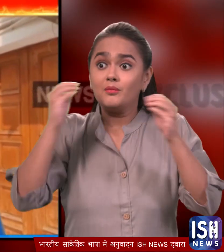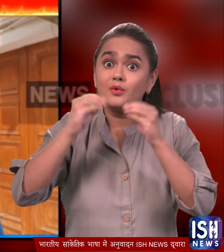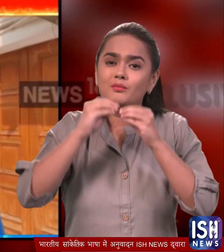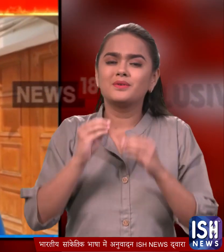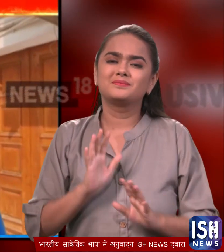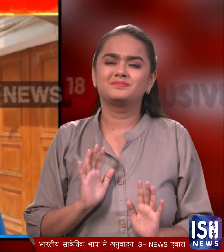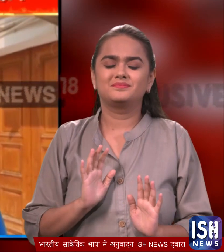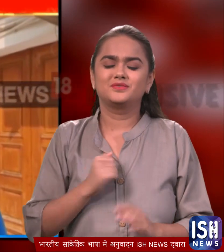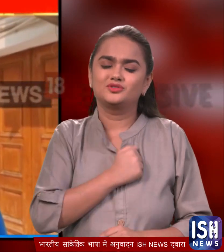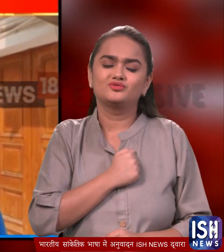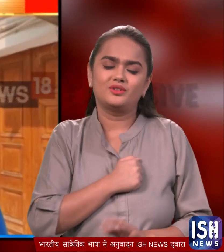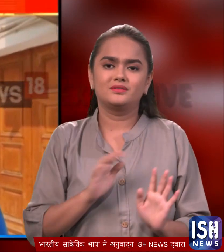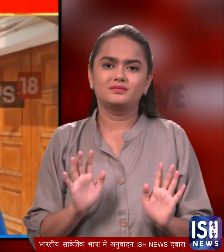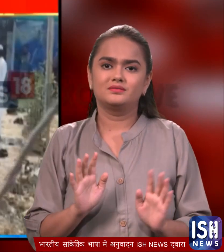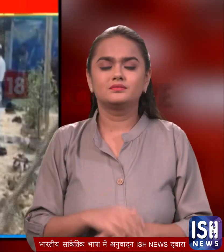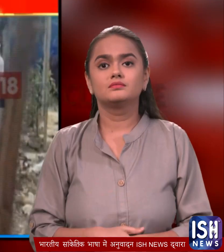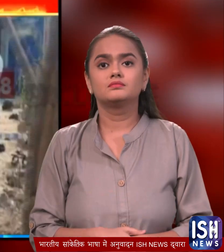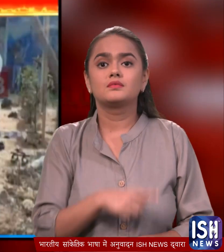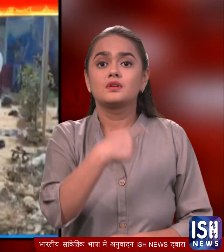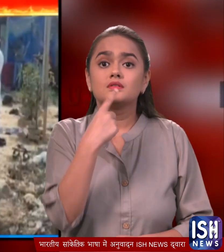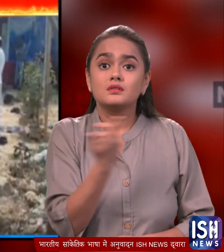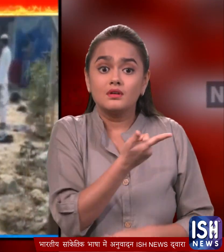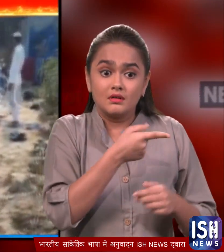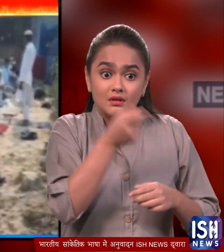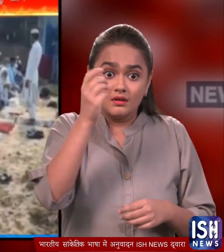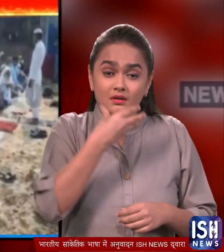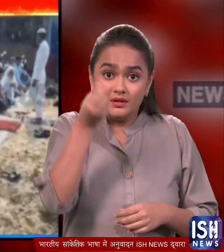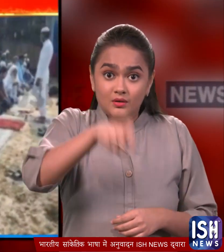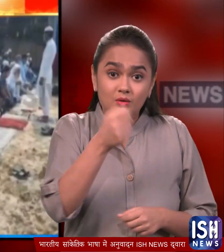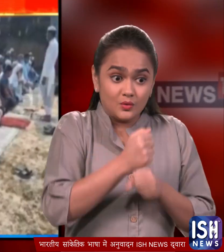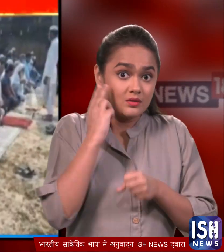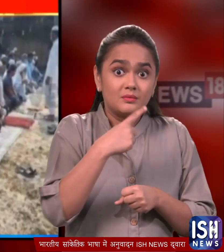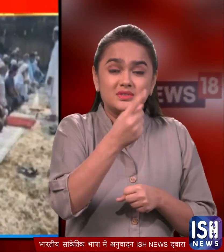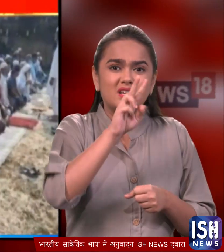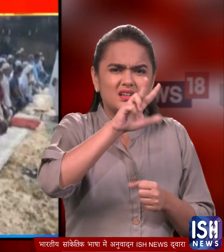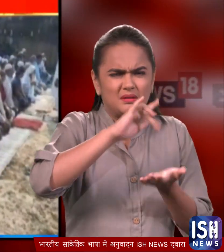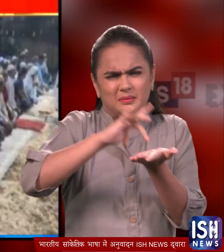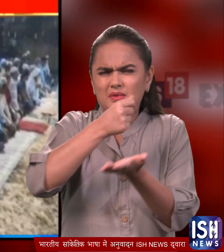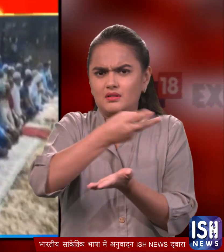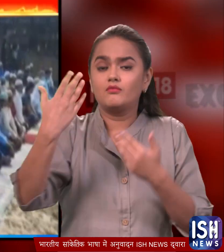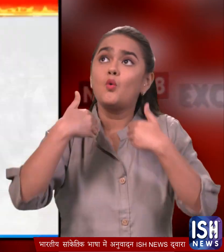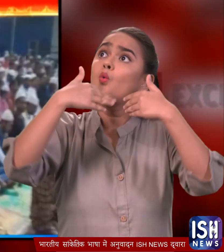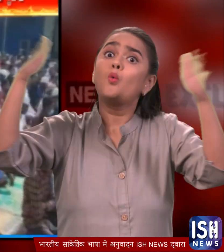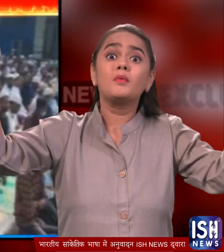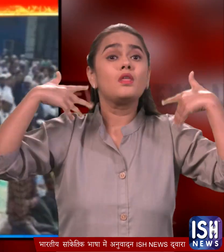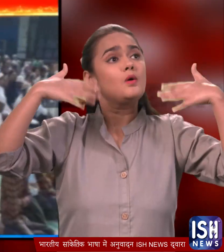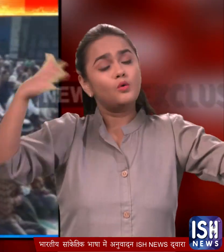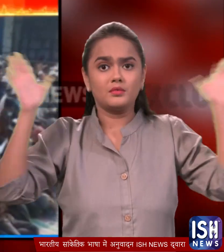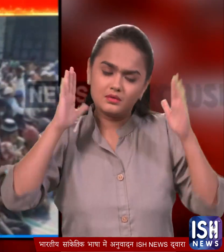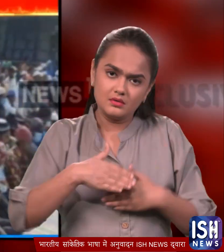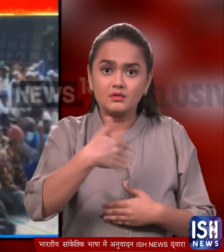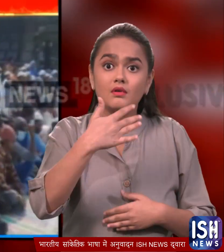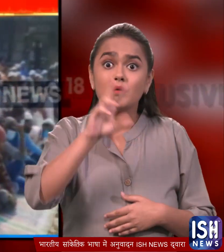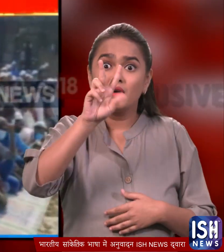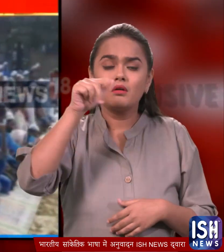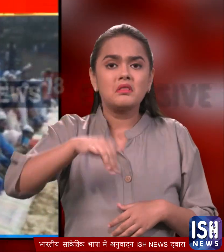ज्यादा मर्यादा भंग नहीं करिए। गुरुग्राम में प्रशासन ने 28 खुली जगहों को नमाज पढ़ने के लिए चिन्हित किया है। बताया गया कि इस बार